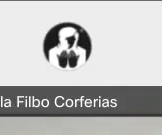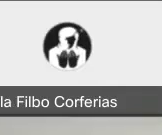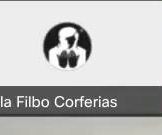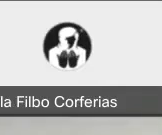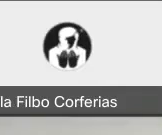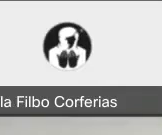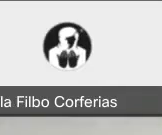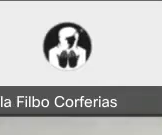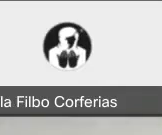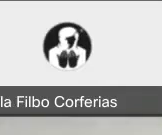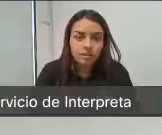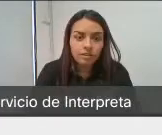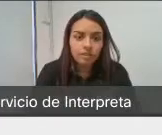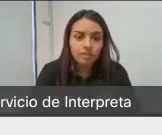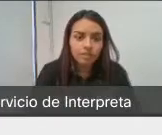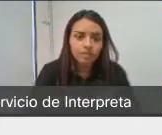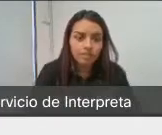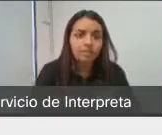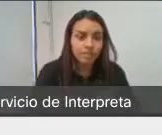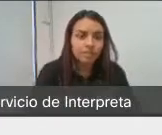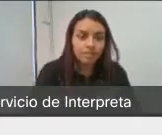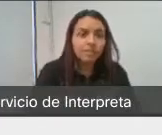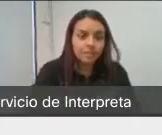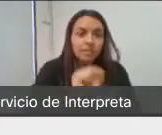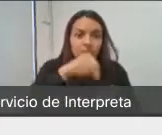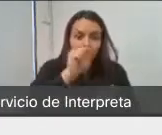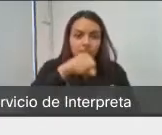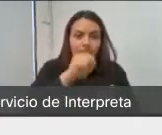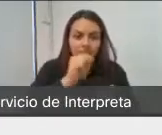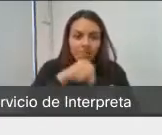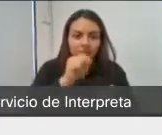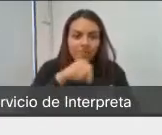Listo, ustedes me dirán, yo estoy listo. ¿Listas?